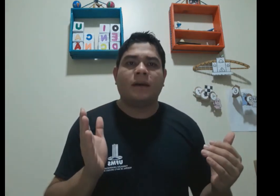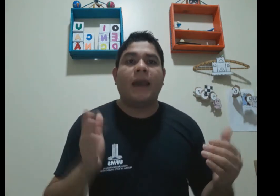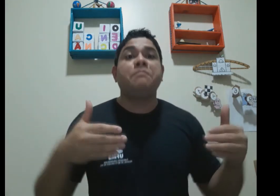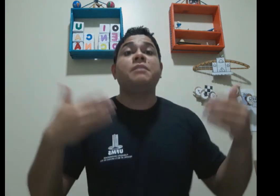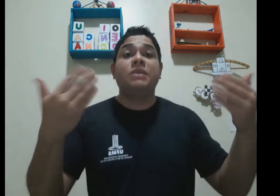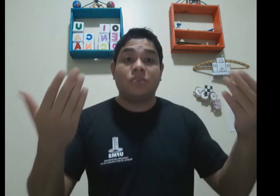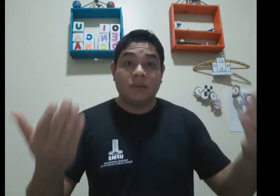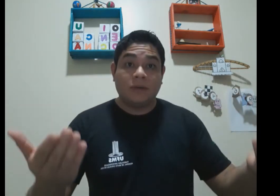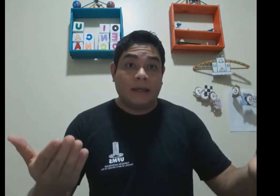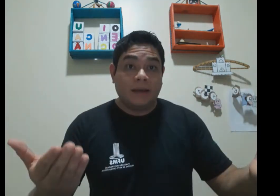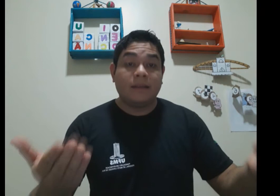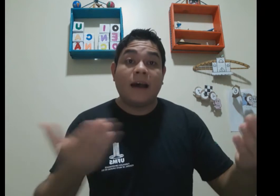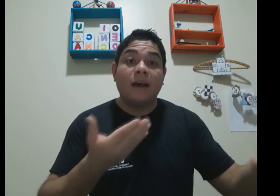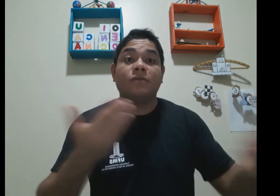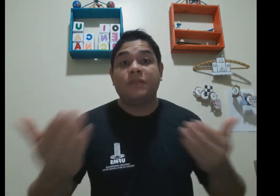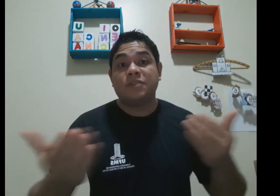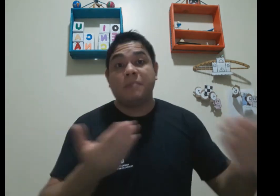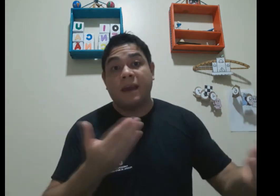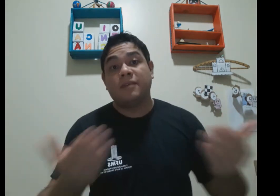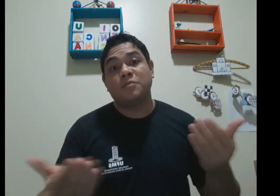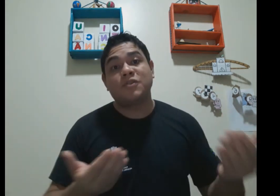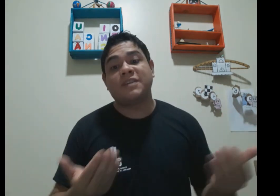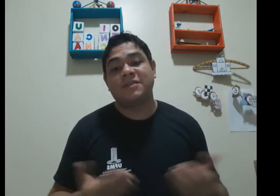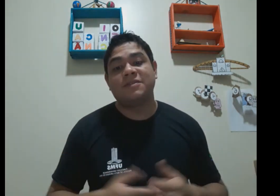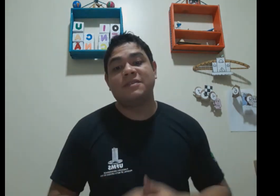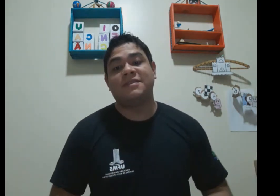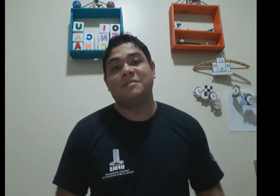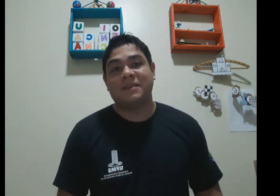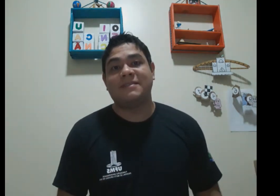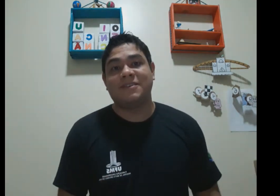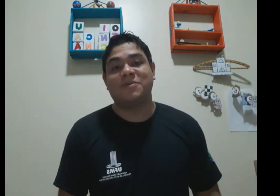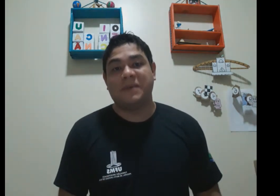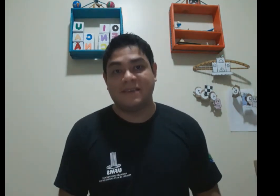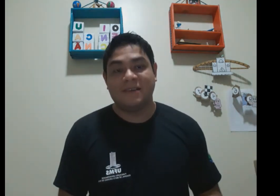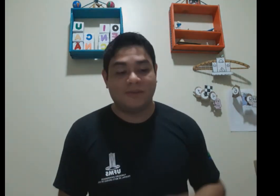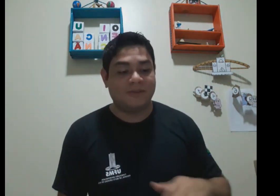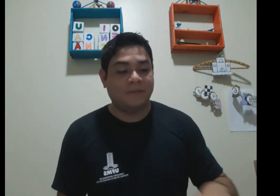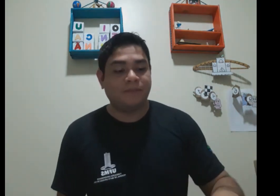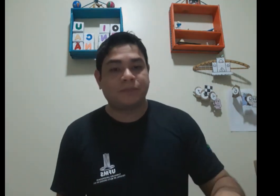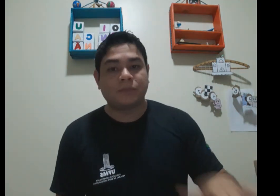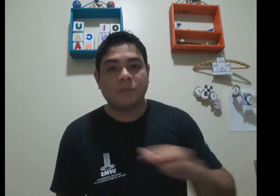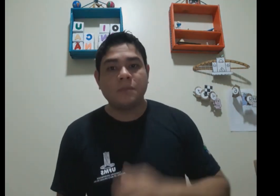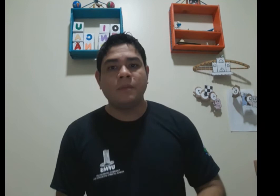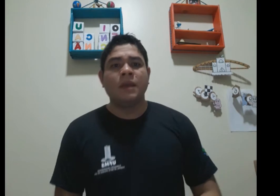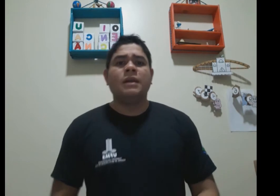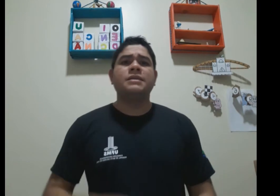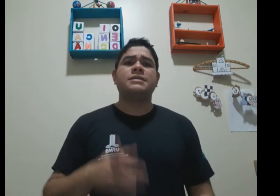é permitido a ele dar um feedback do processo de ensino-aprendizagem com esses alunos. Nesse